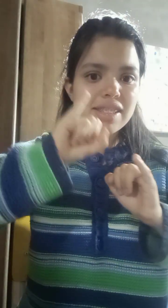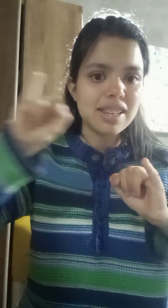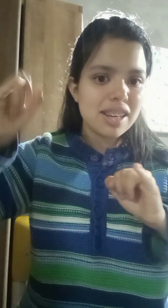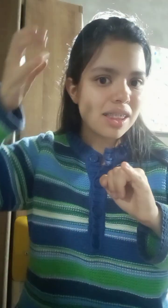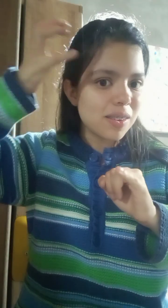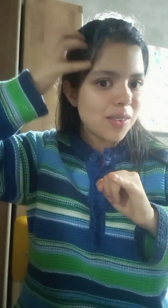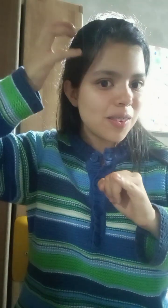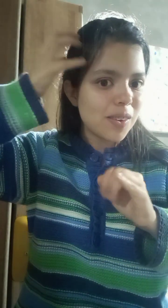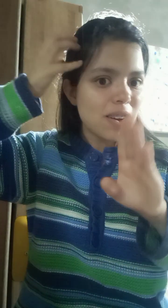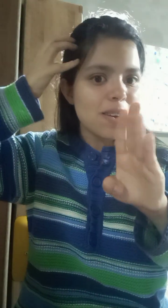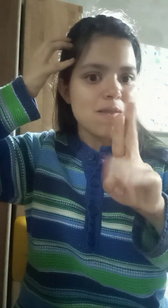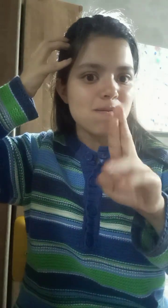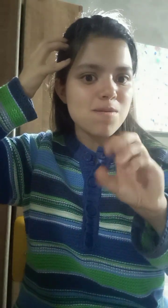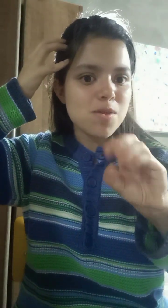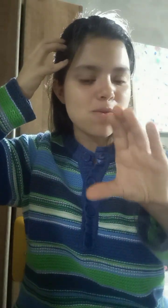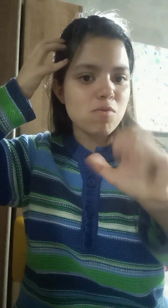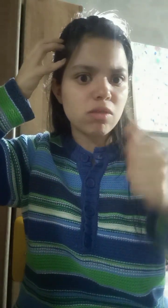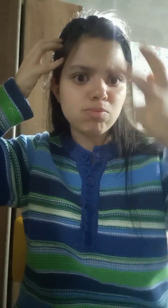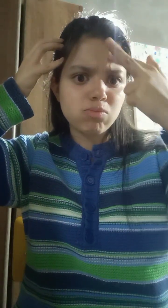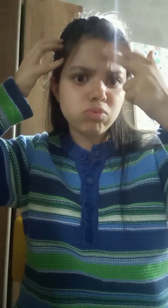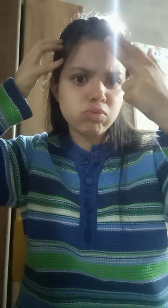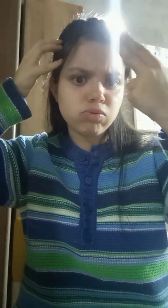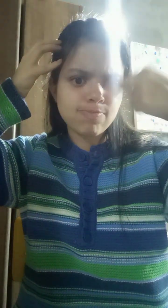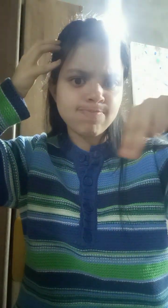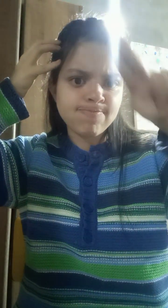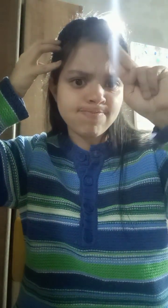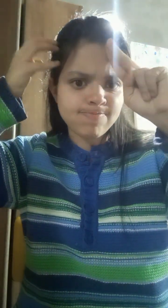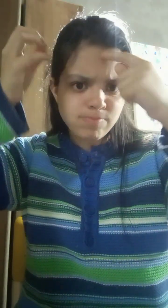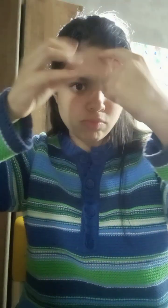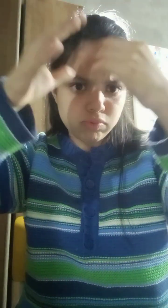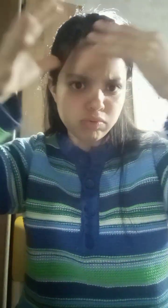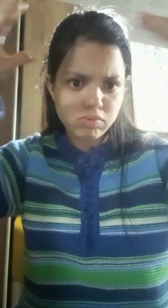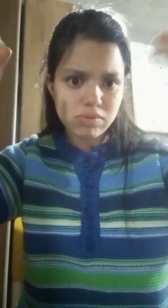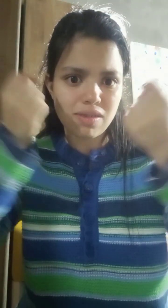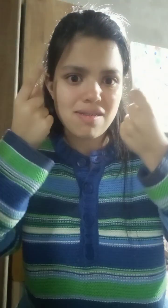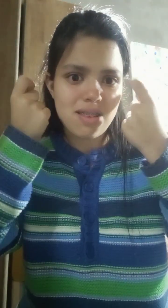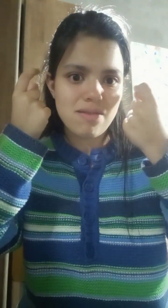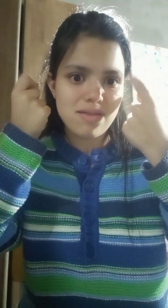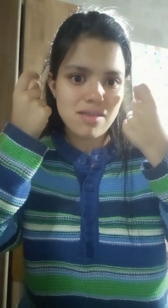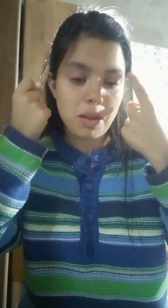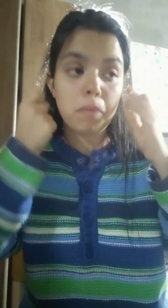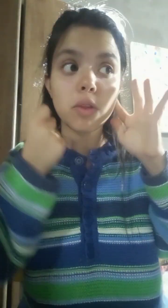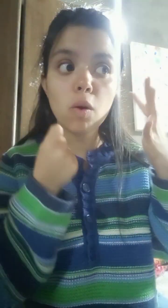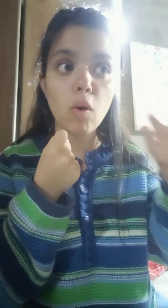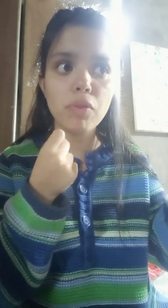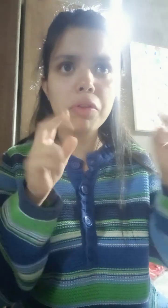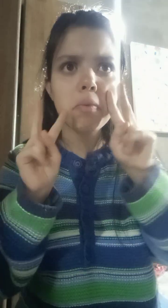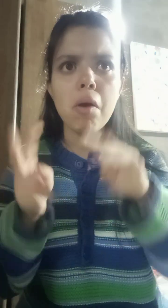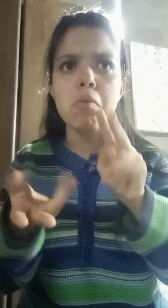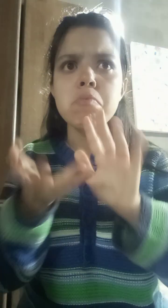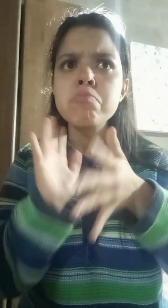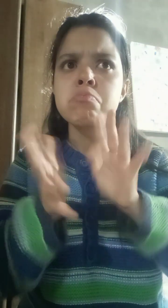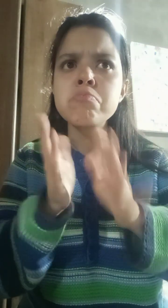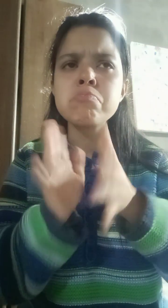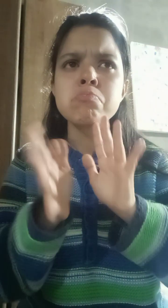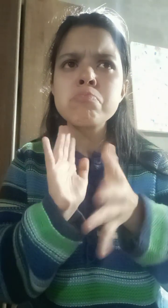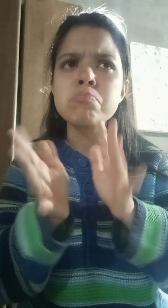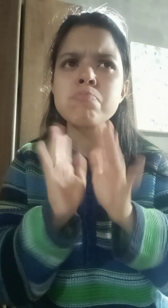Los resultados muestran que el área de Broca en el hemisferio izquierdo es un nodo central en la red del lenguaje del cerebro